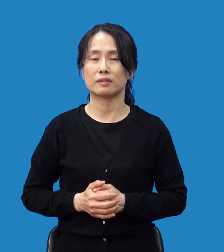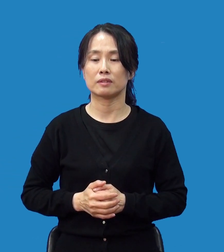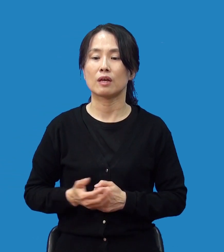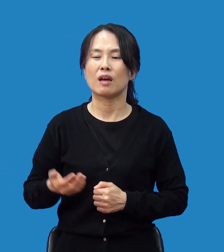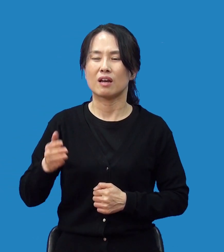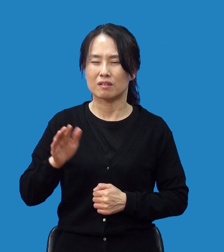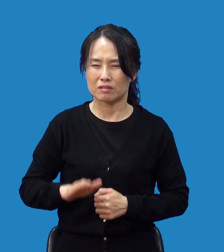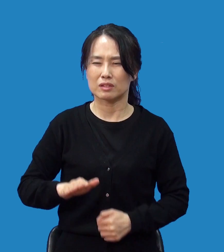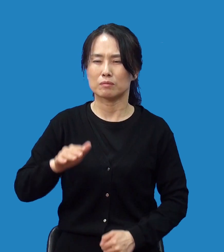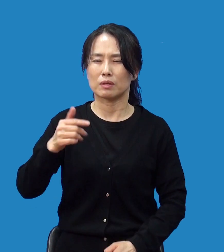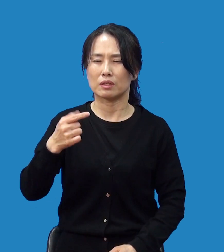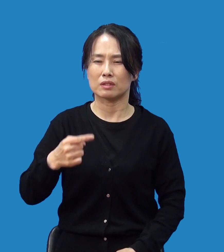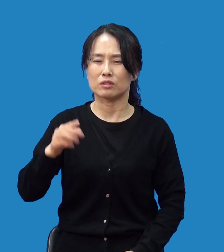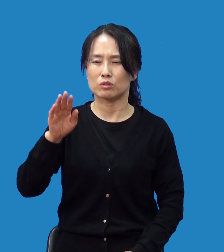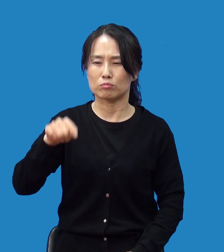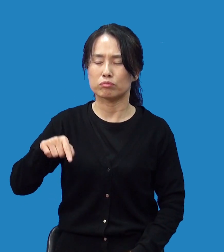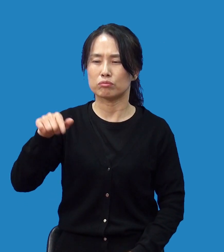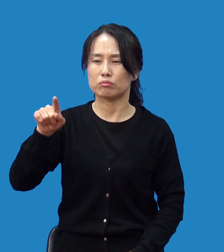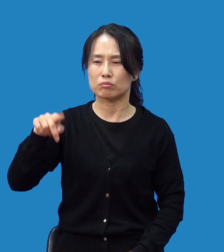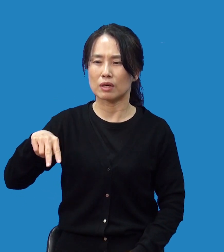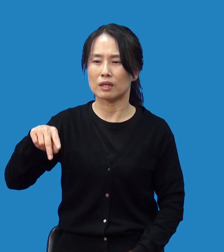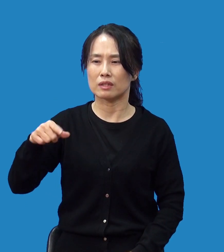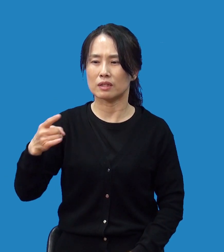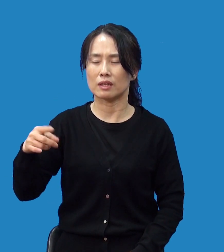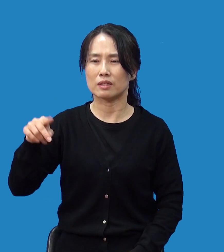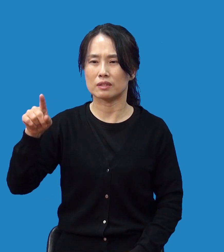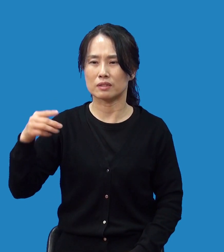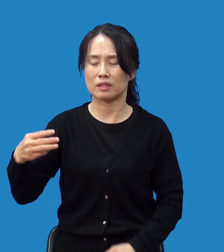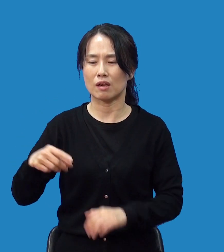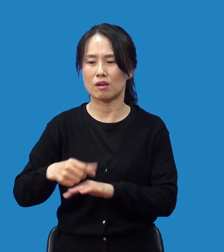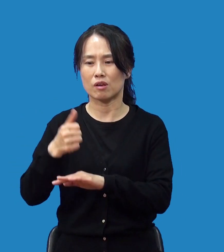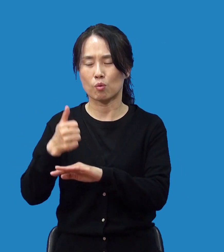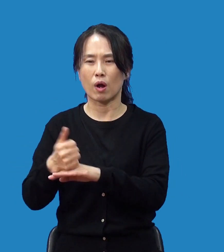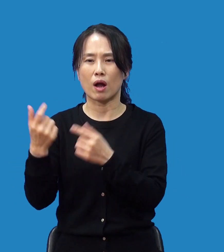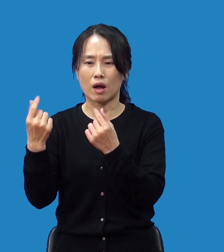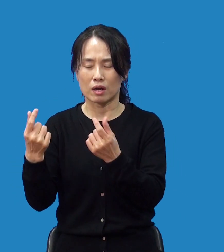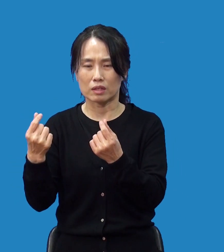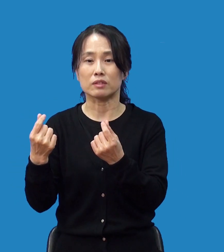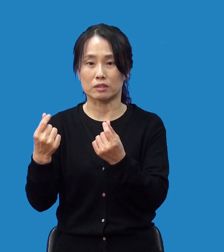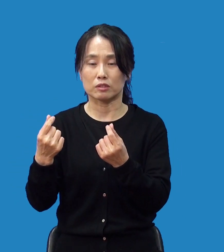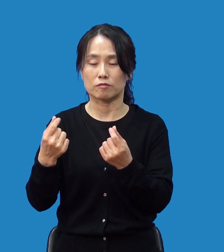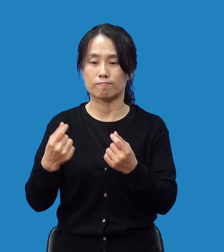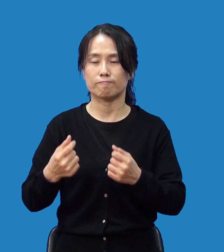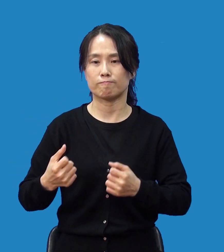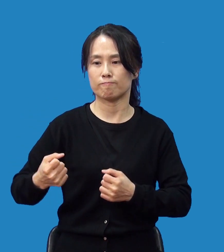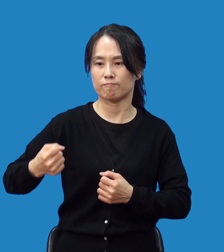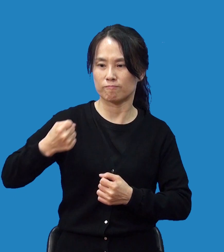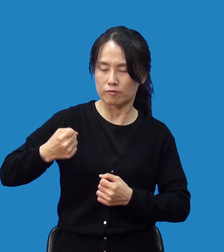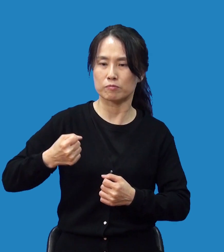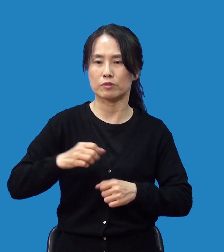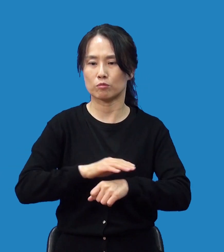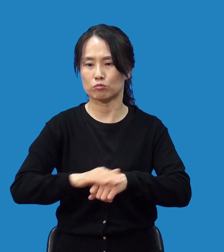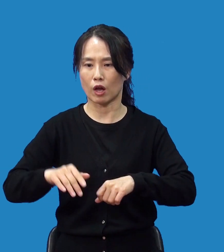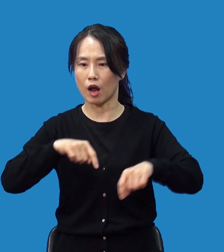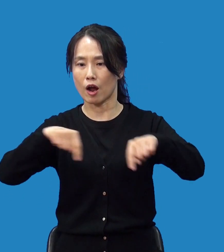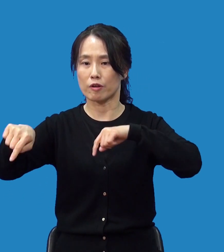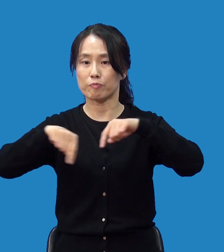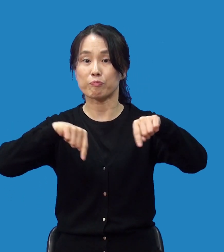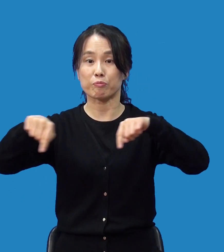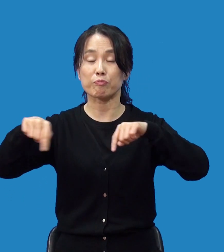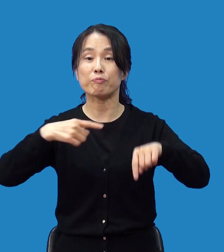왕만큼 신임받는 아주 버금가는 그런 이 통치자였습니다. 근데